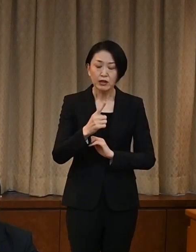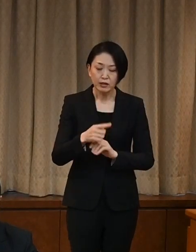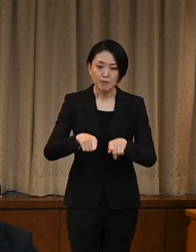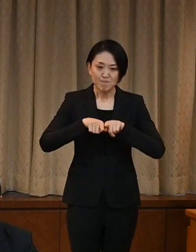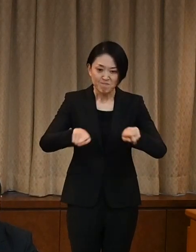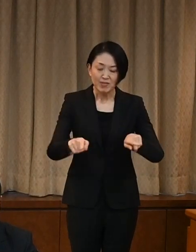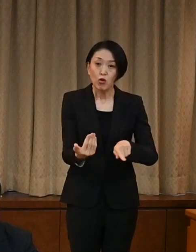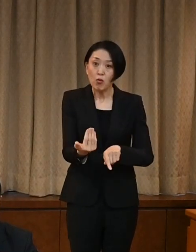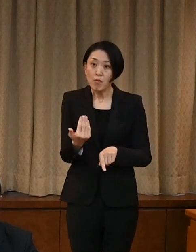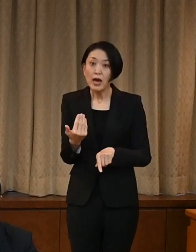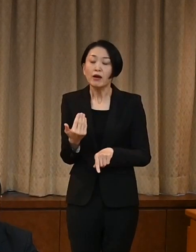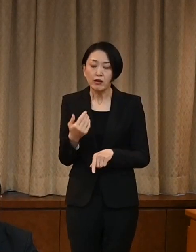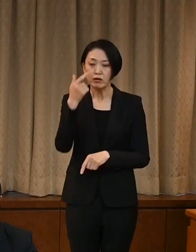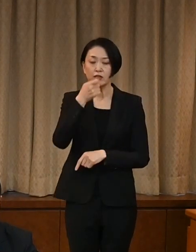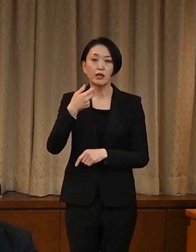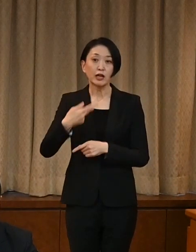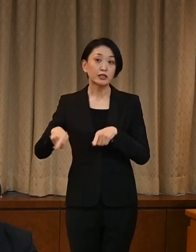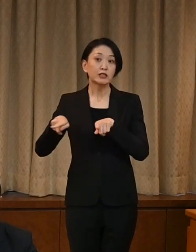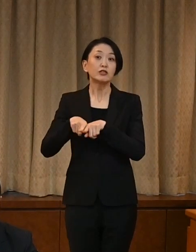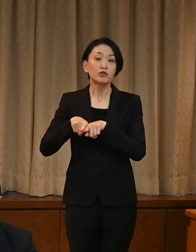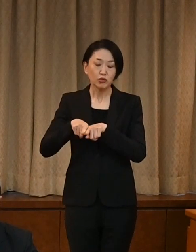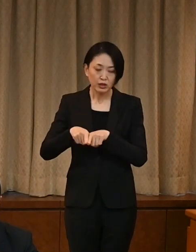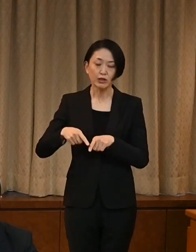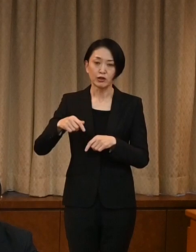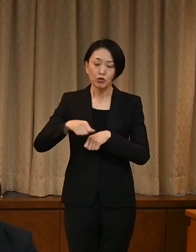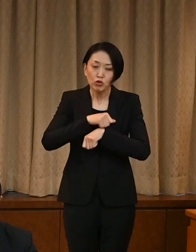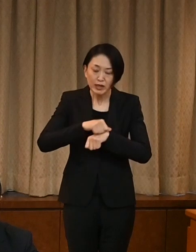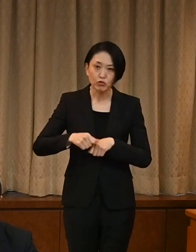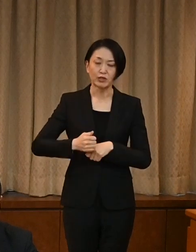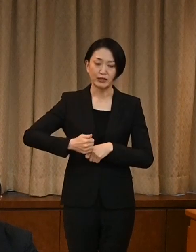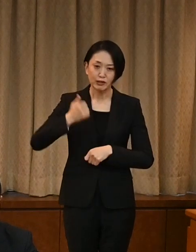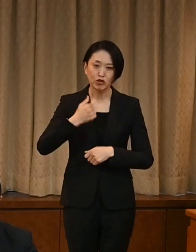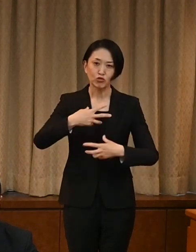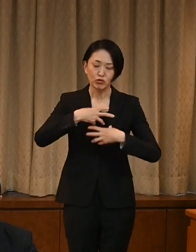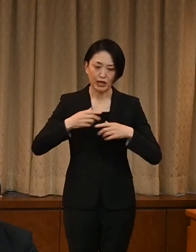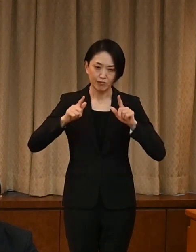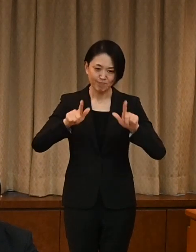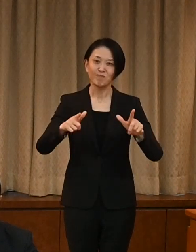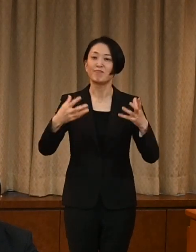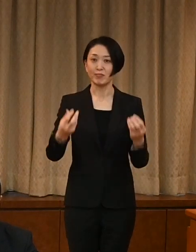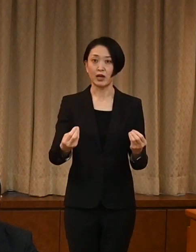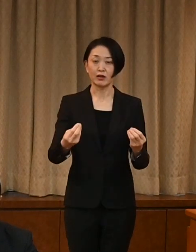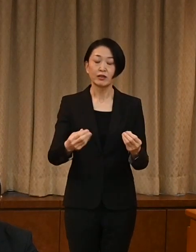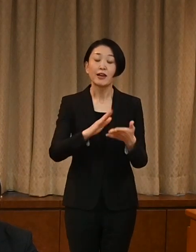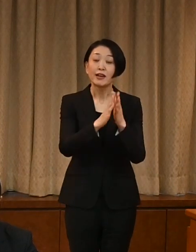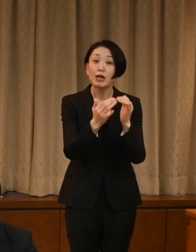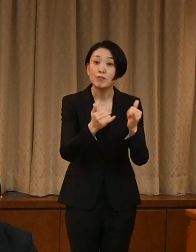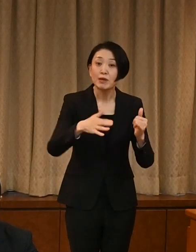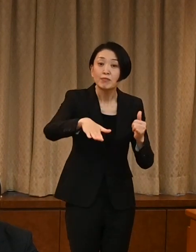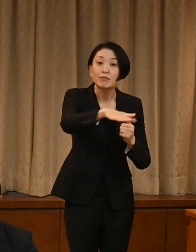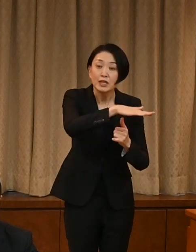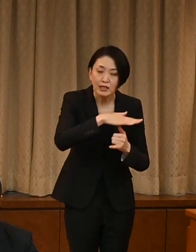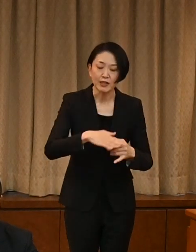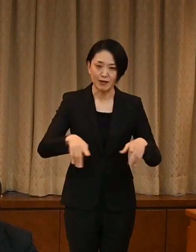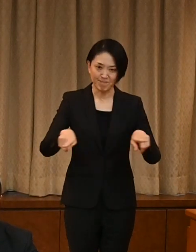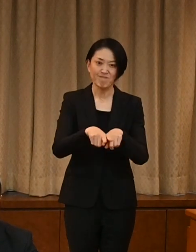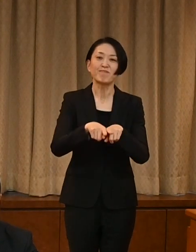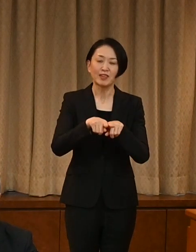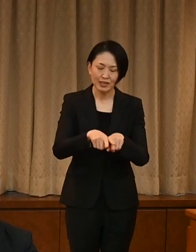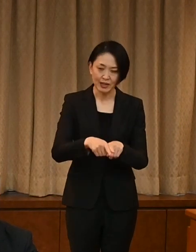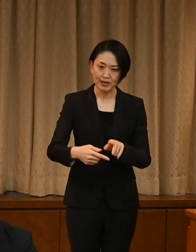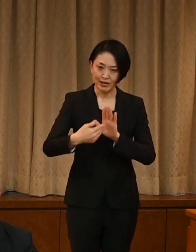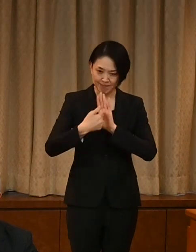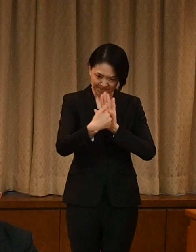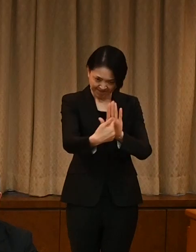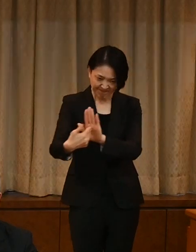で発令した独自の緊急事態宣言のもと県民一丸となって感染対策の徹底や人流の抑制